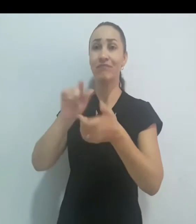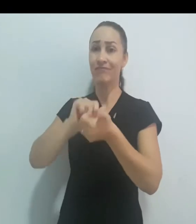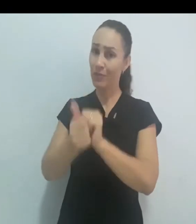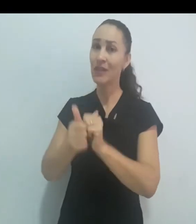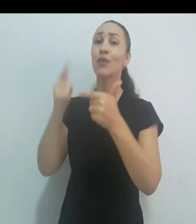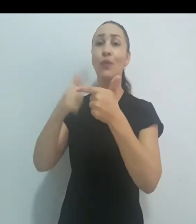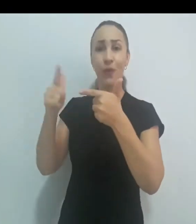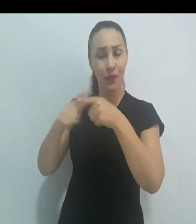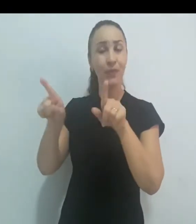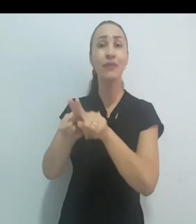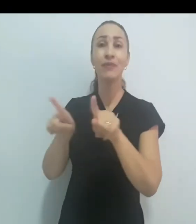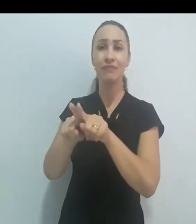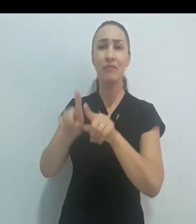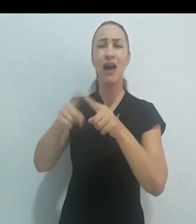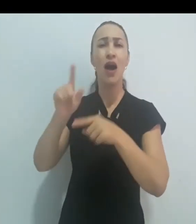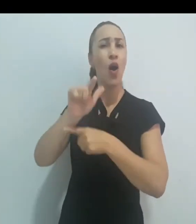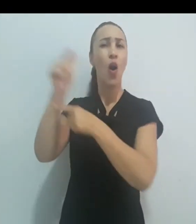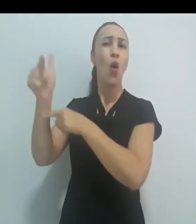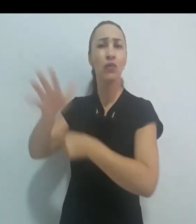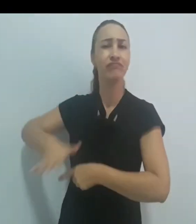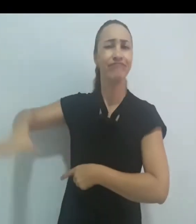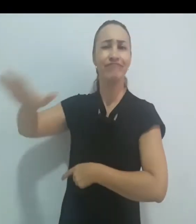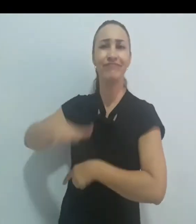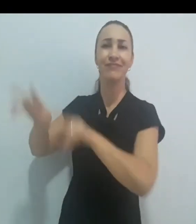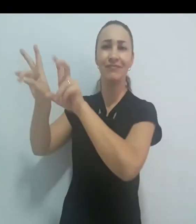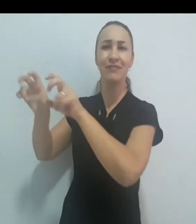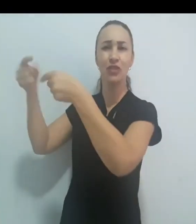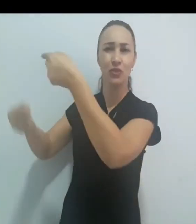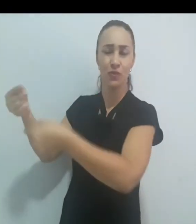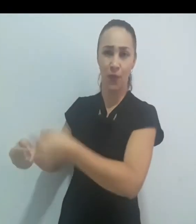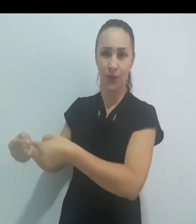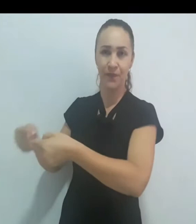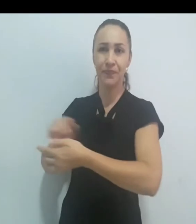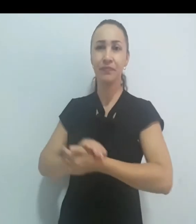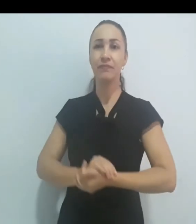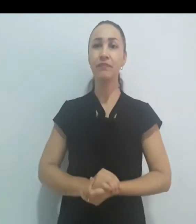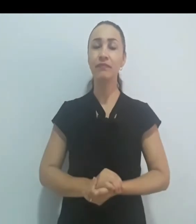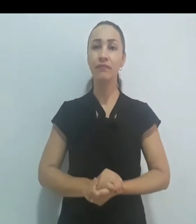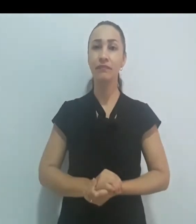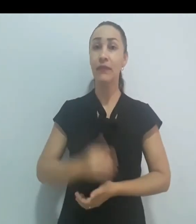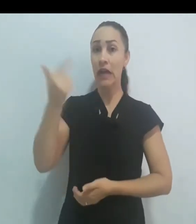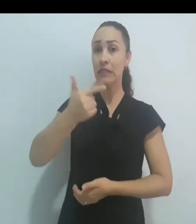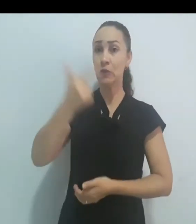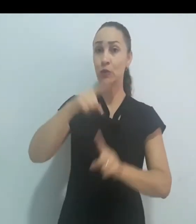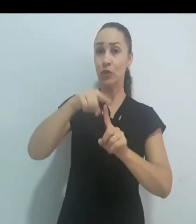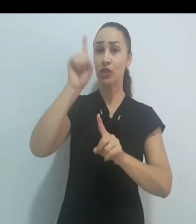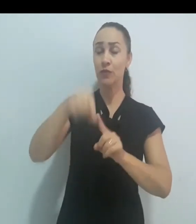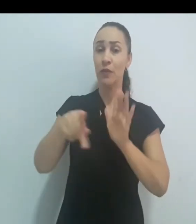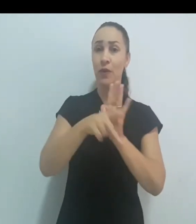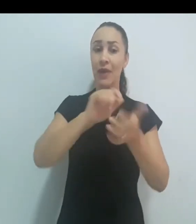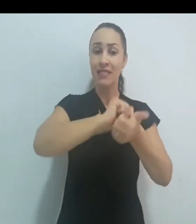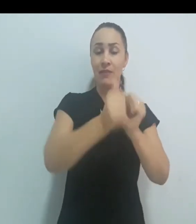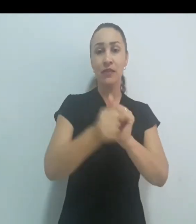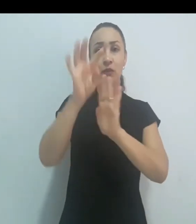E a adaptação maior ainda, mas é outra seara para a gente discutir. A segunda